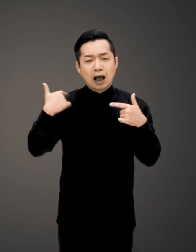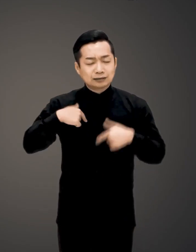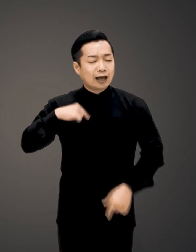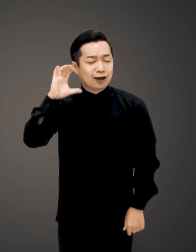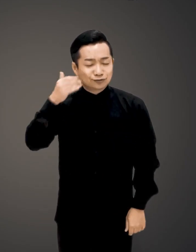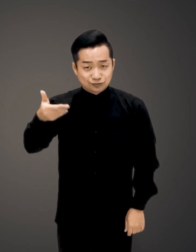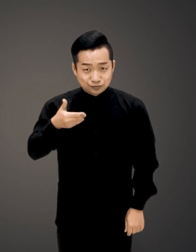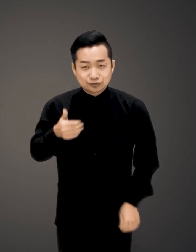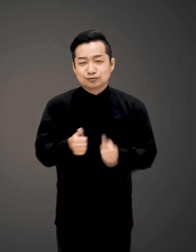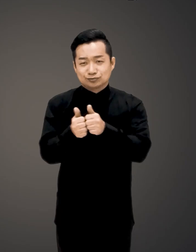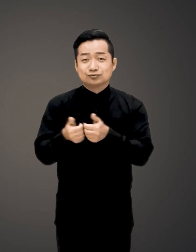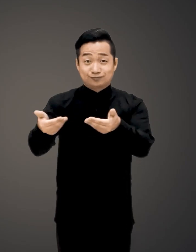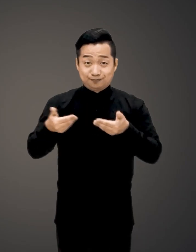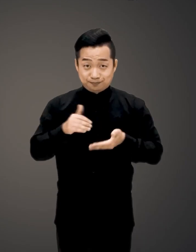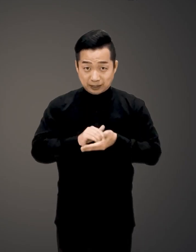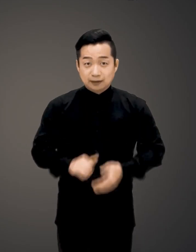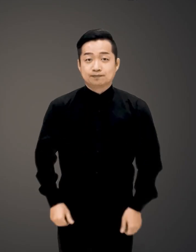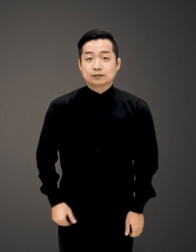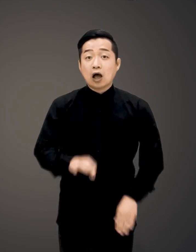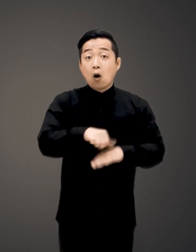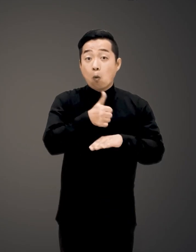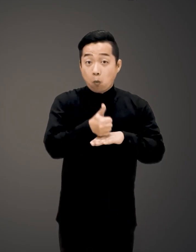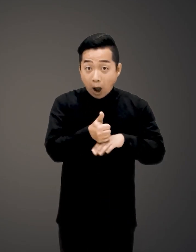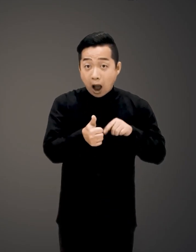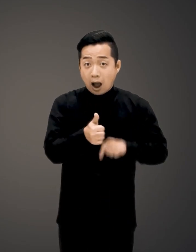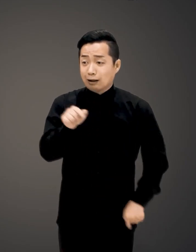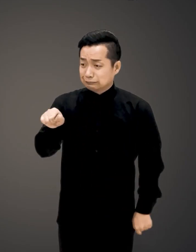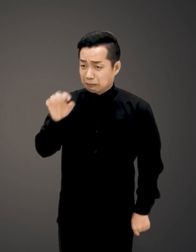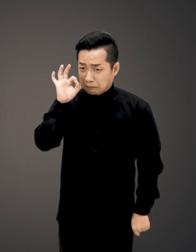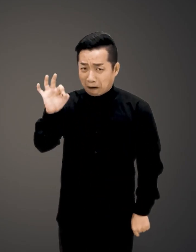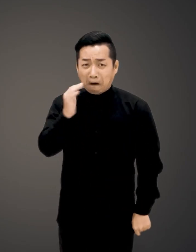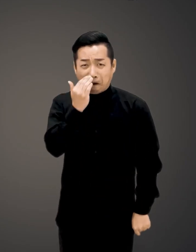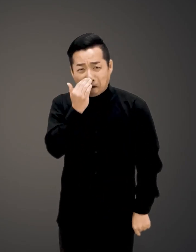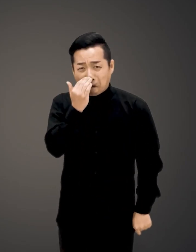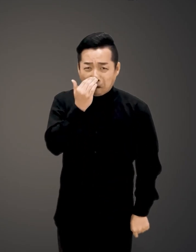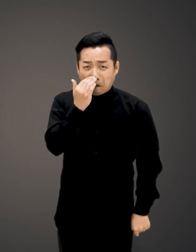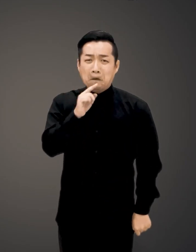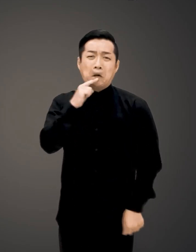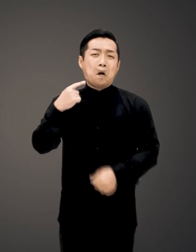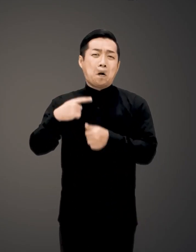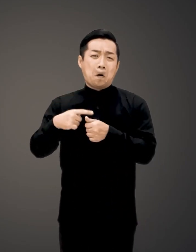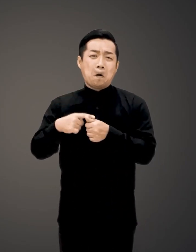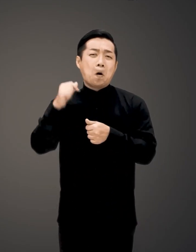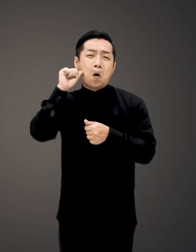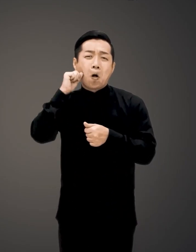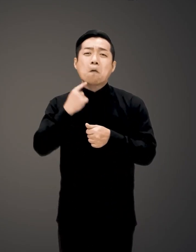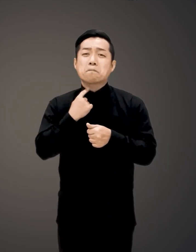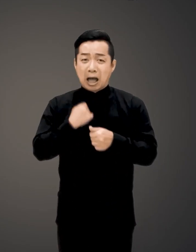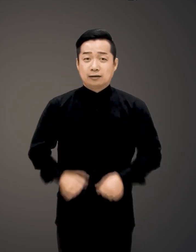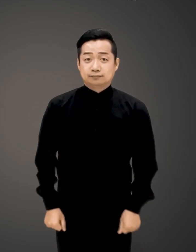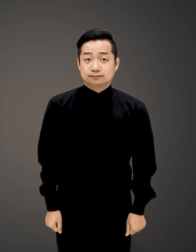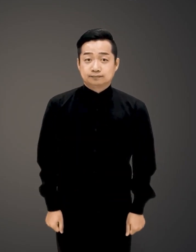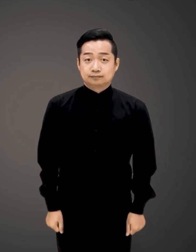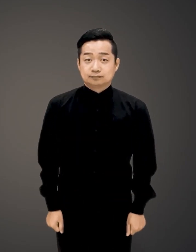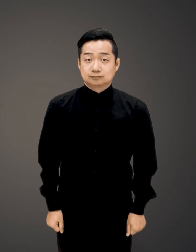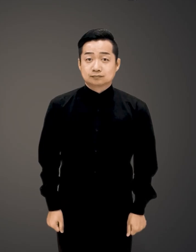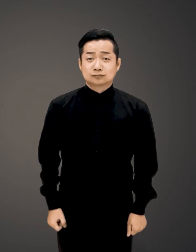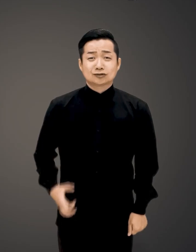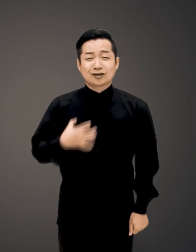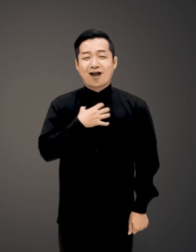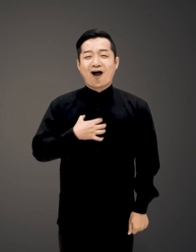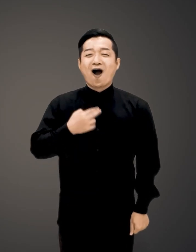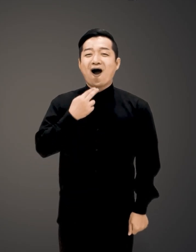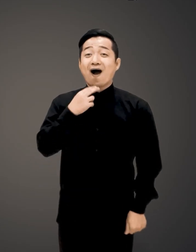귀 기울여주고 함께해 주었다. 황제 폐하조차 그런 그를 순정적이라고 놀릴 정도였다.